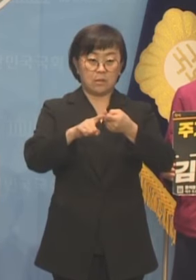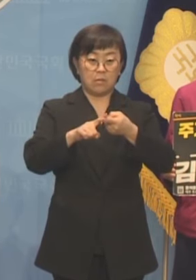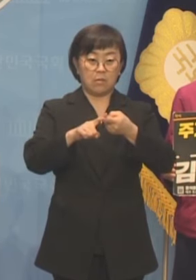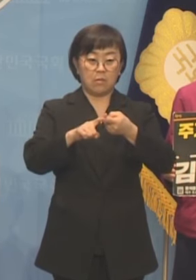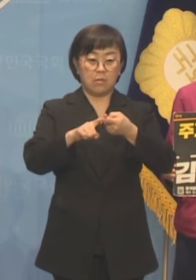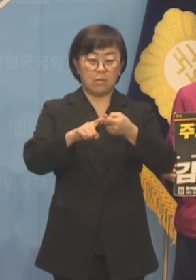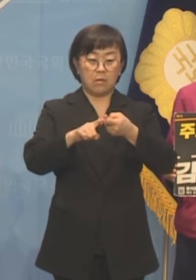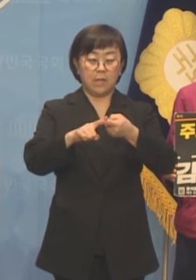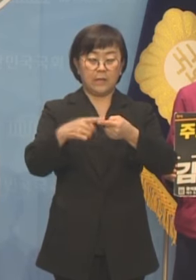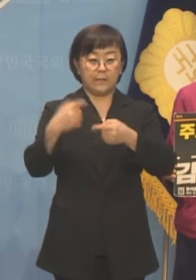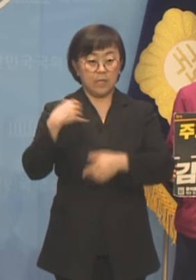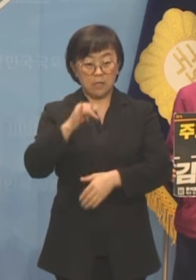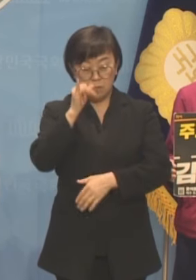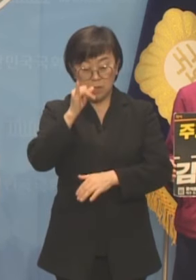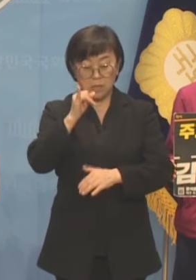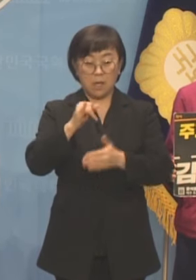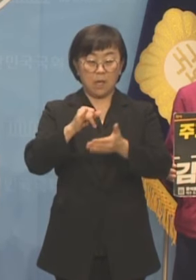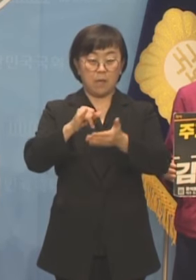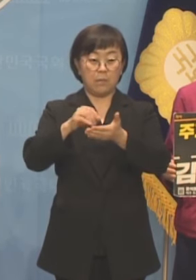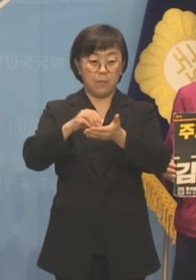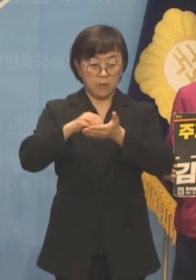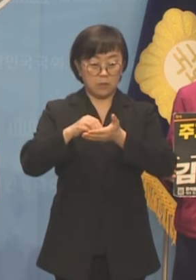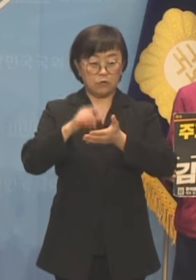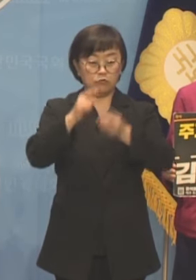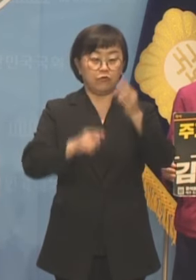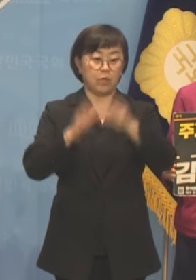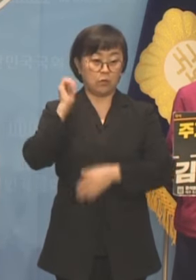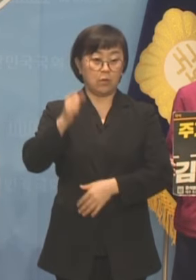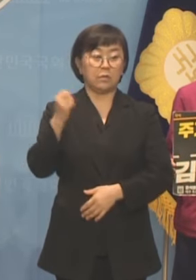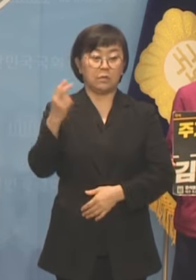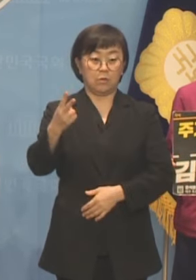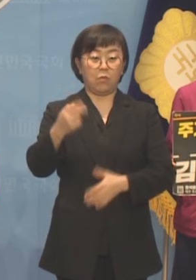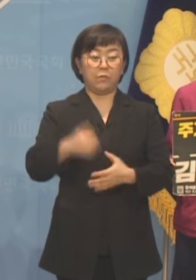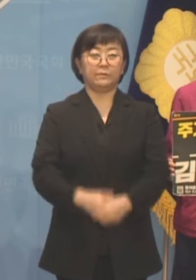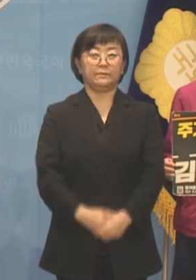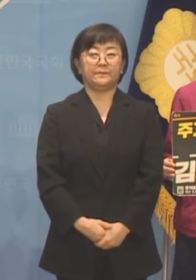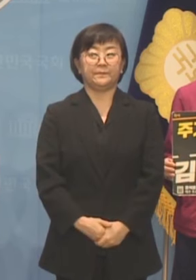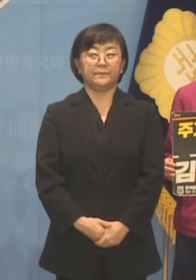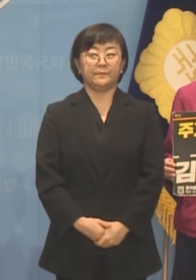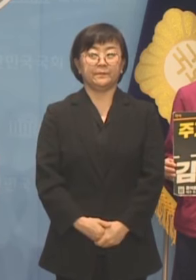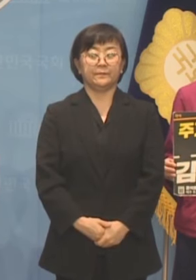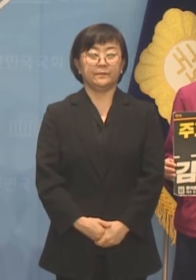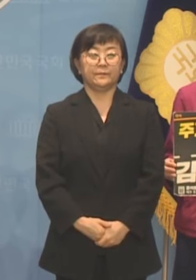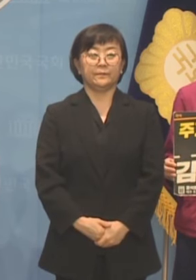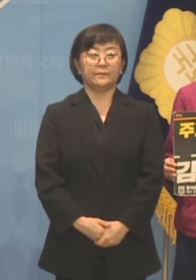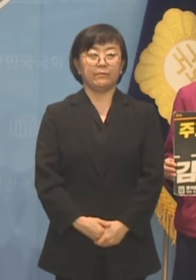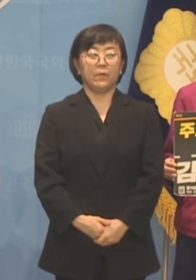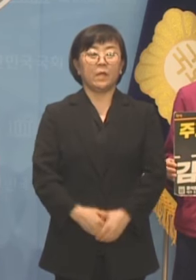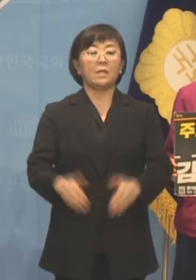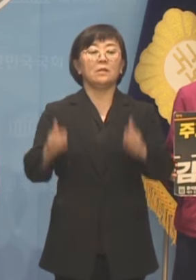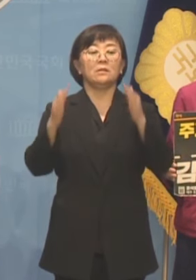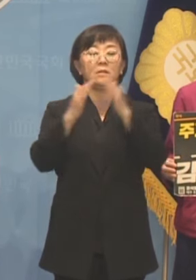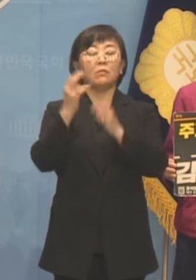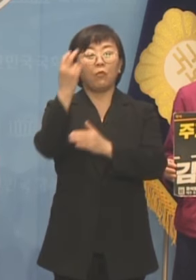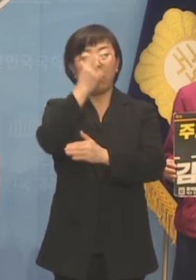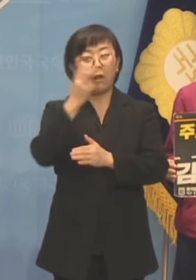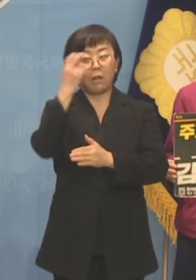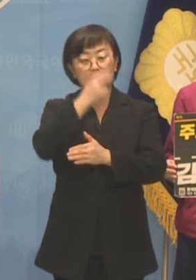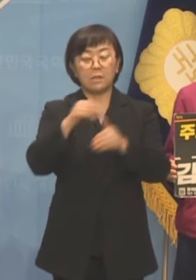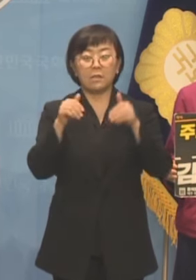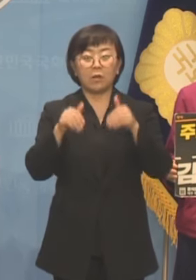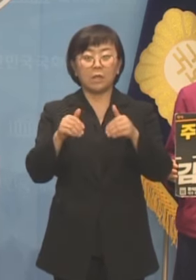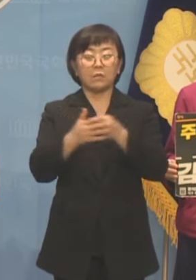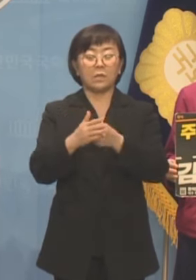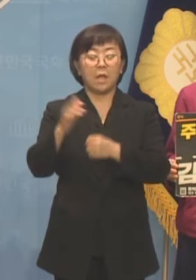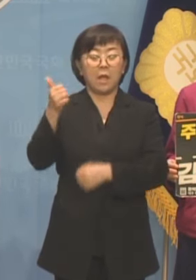무겁게 받아들이는 윤성열 대통령 그리고 그 집사 역할을 자임하고